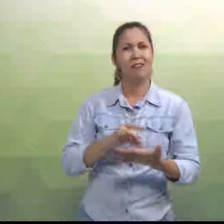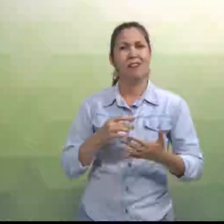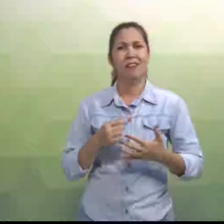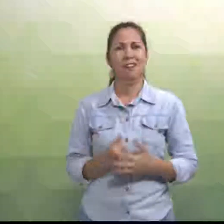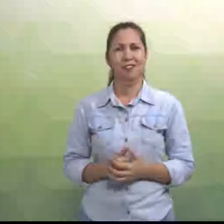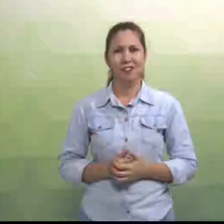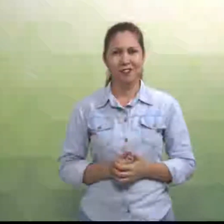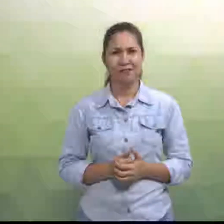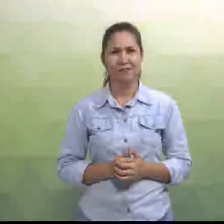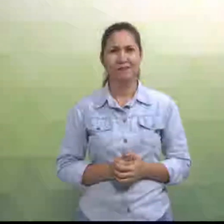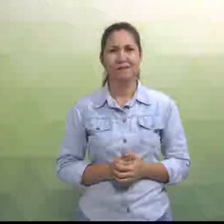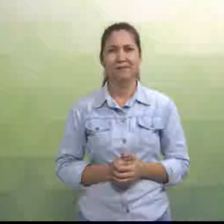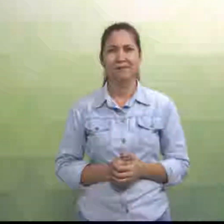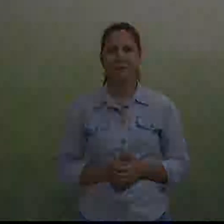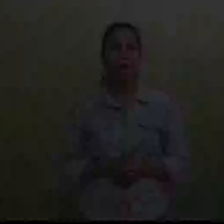como o reconhecimento.